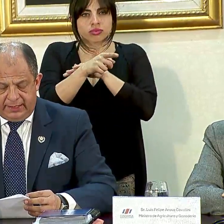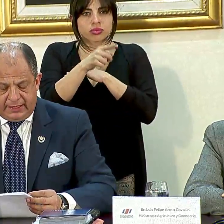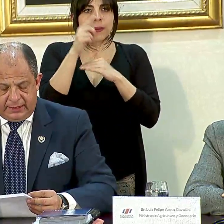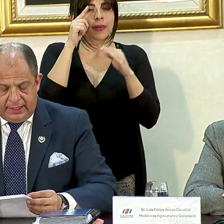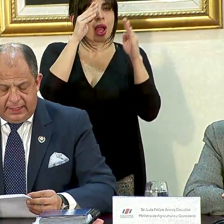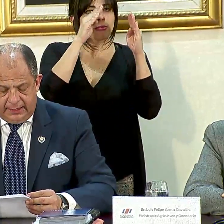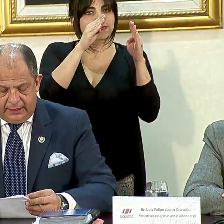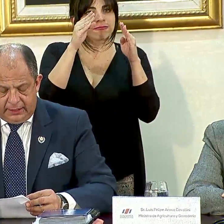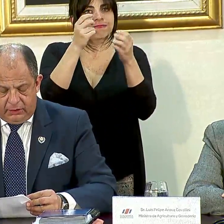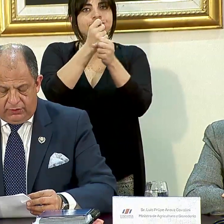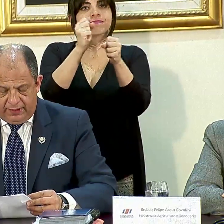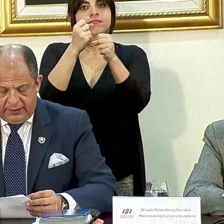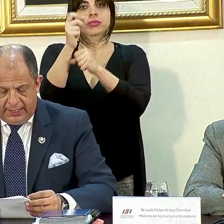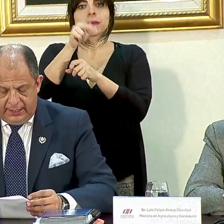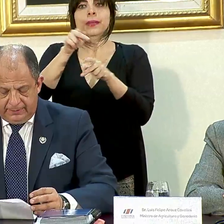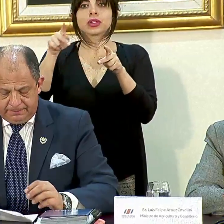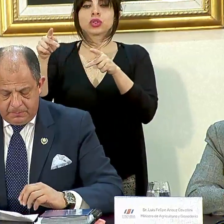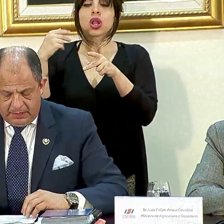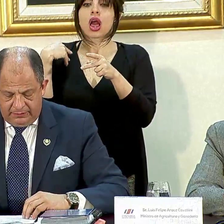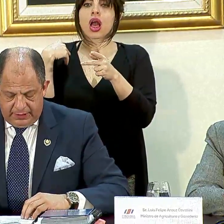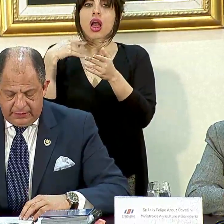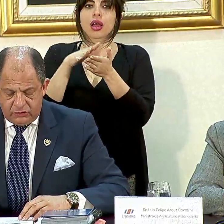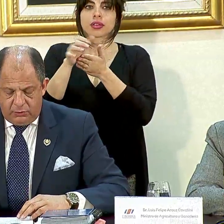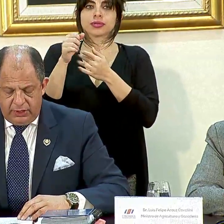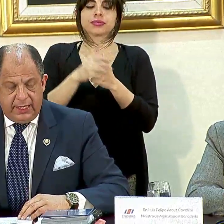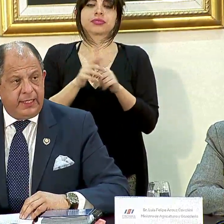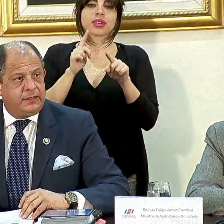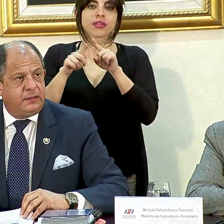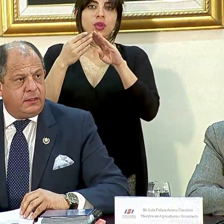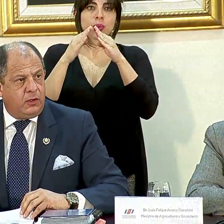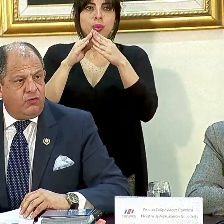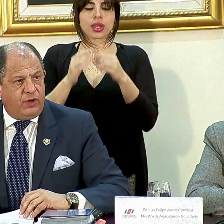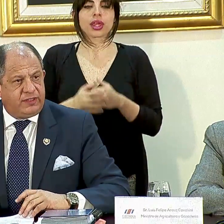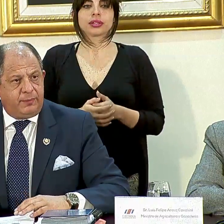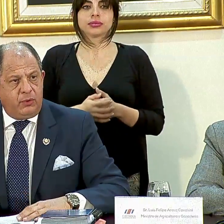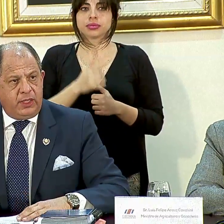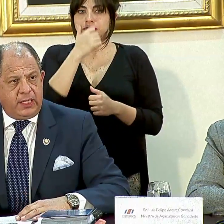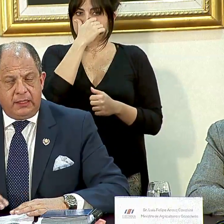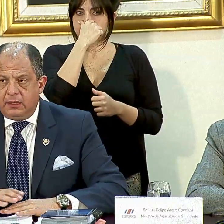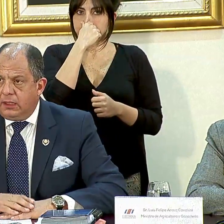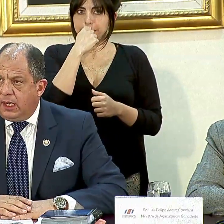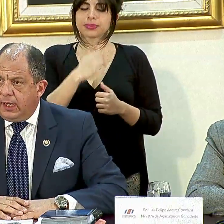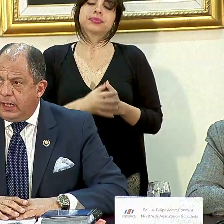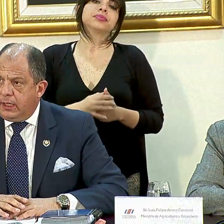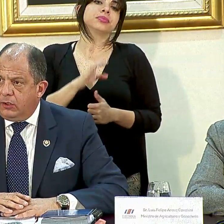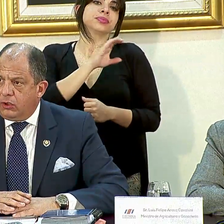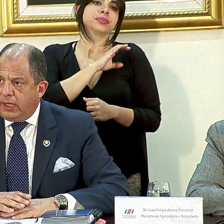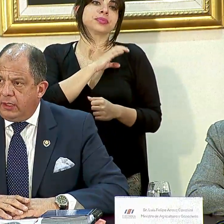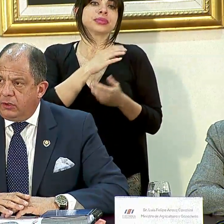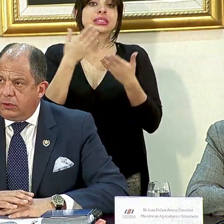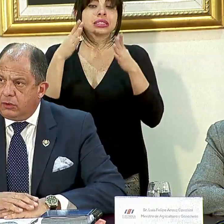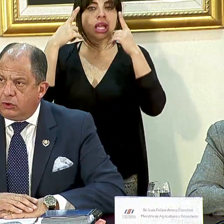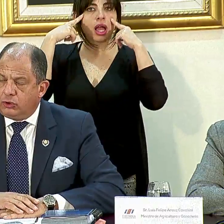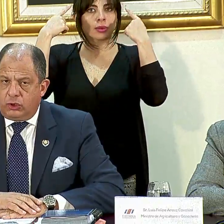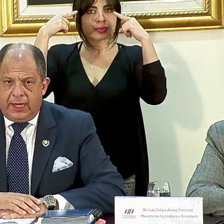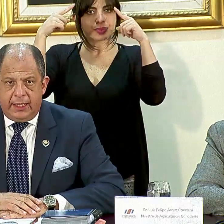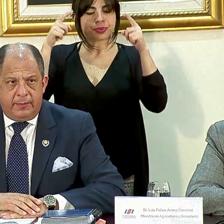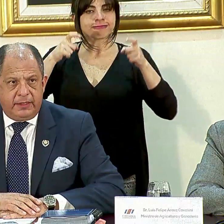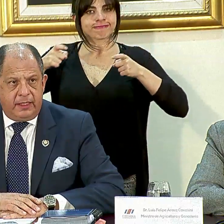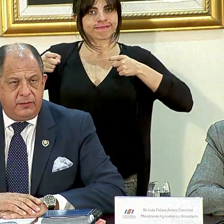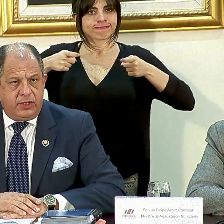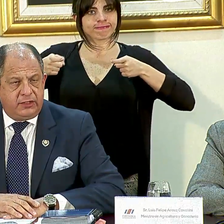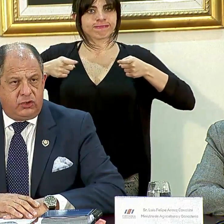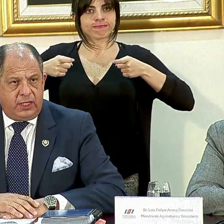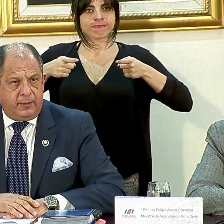y rescatar a la gente que quedó afectada en diferentes comunidades. Fuerza Pública ha logrado controlar